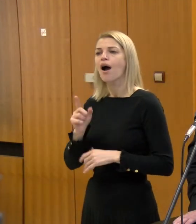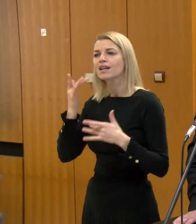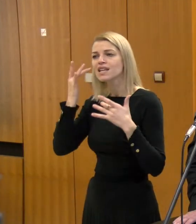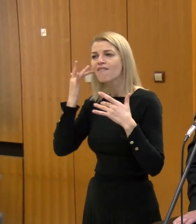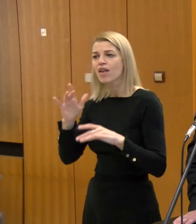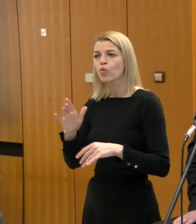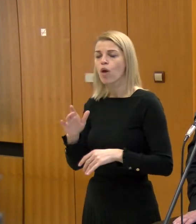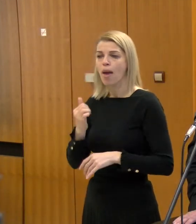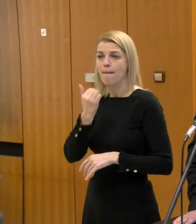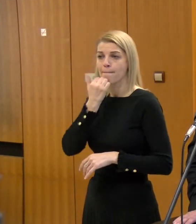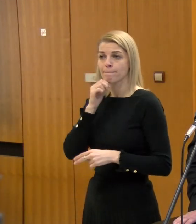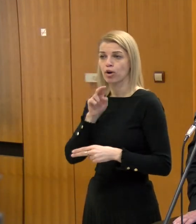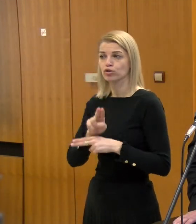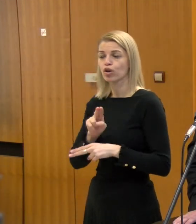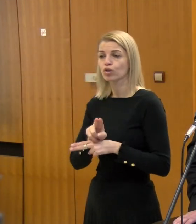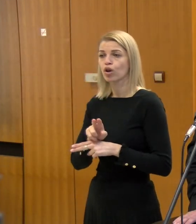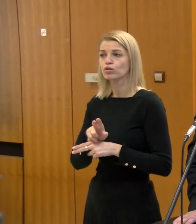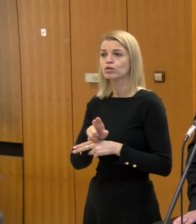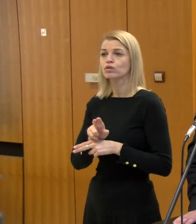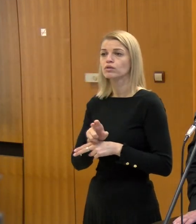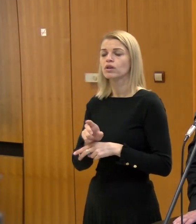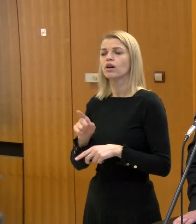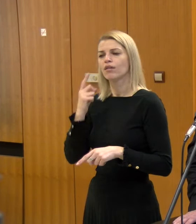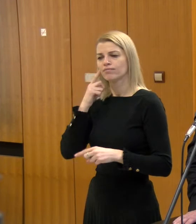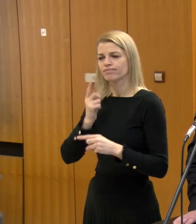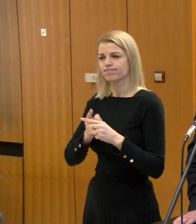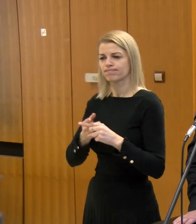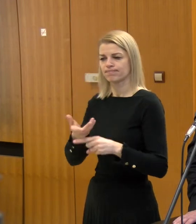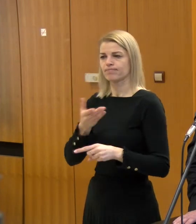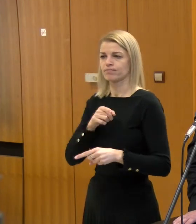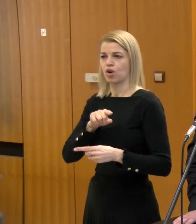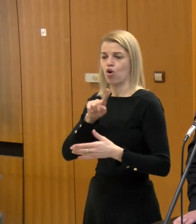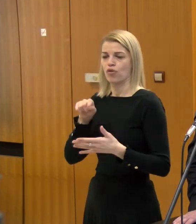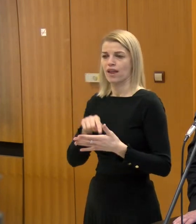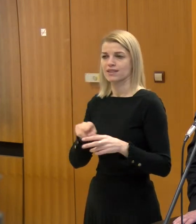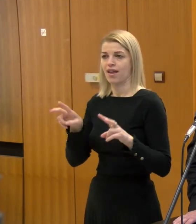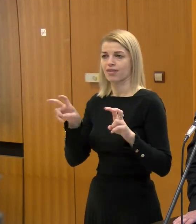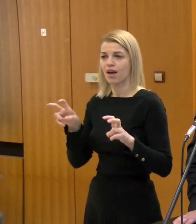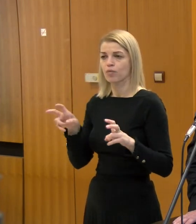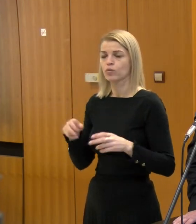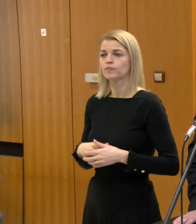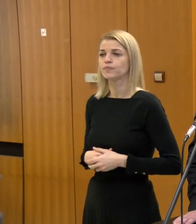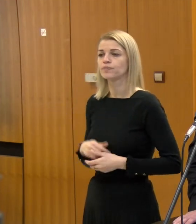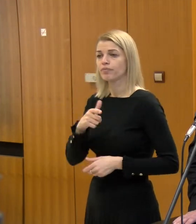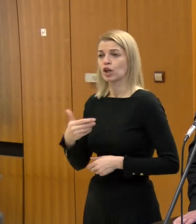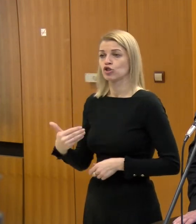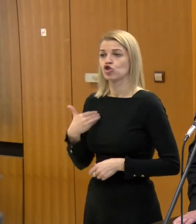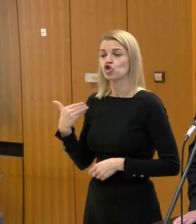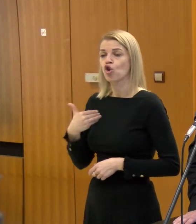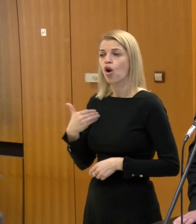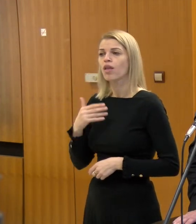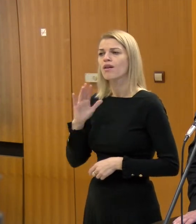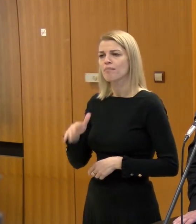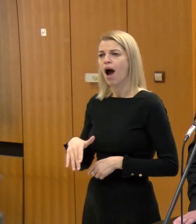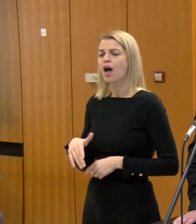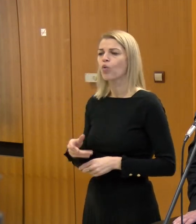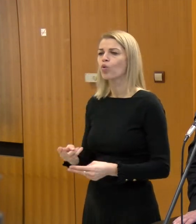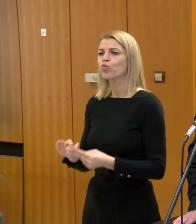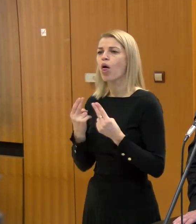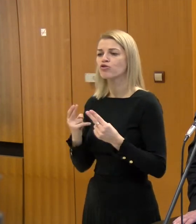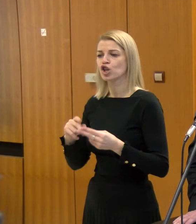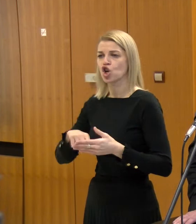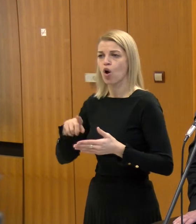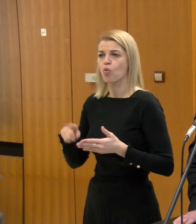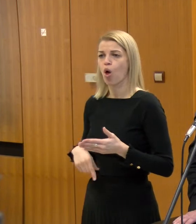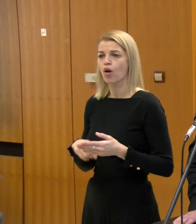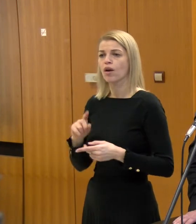venuje pozornosť a ako často dostávam otázky na túto tému. Za mňa tie školy majú oveľa zásadnejšie